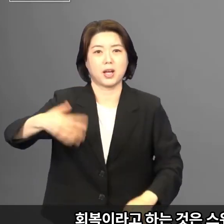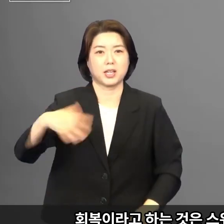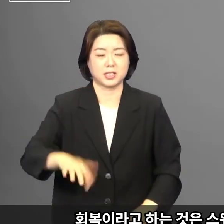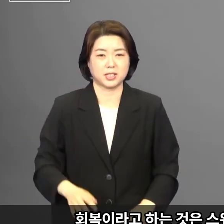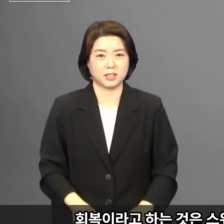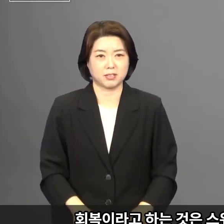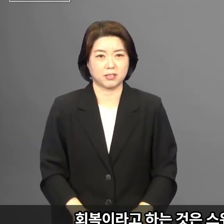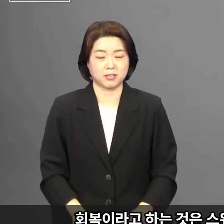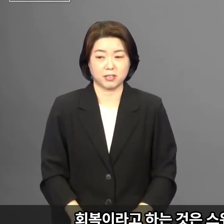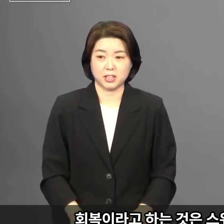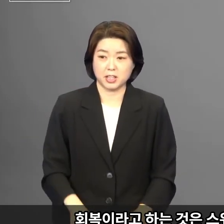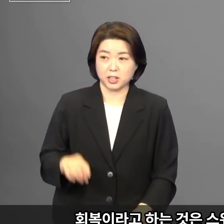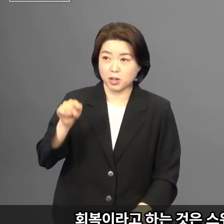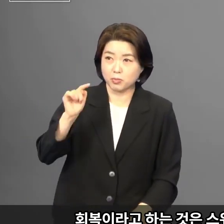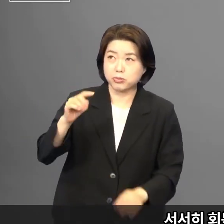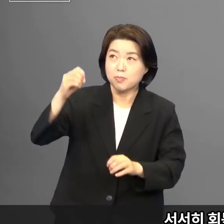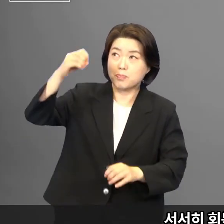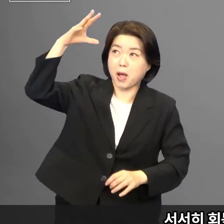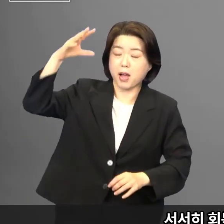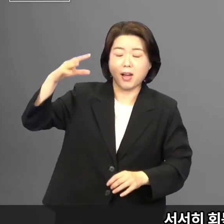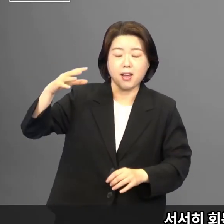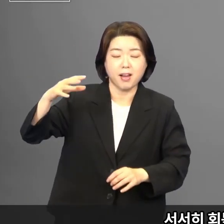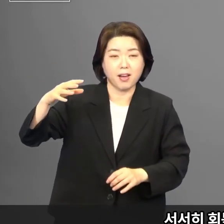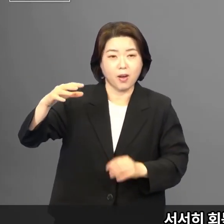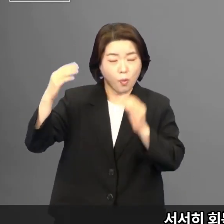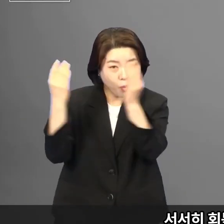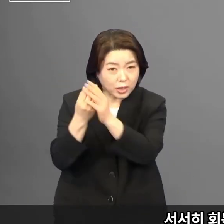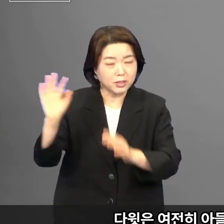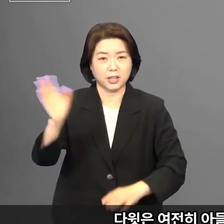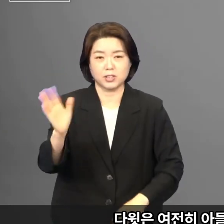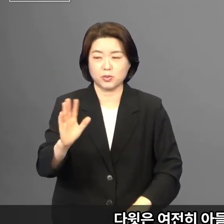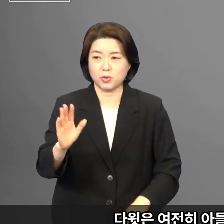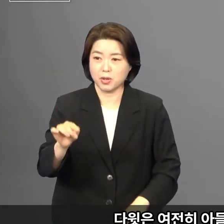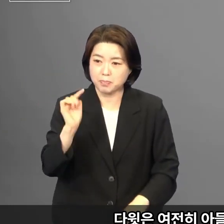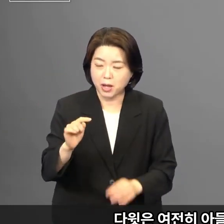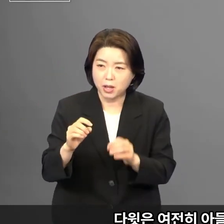키면 딱 켜지는 게 아니에요. 서서히